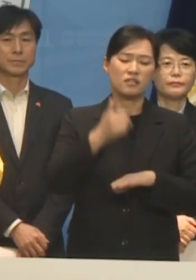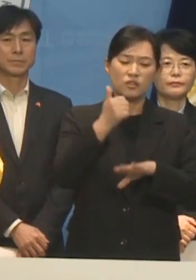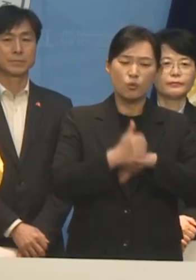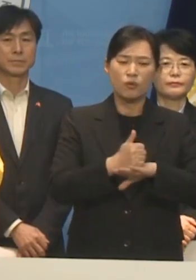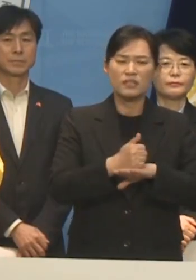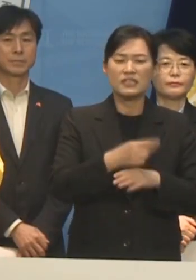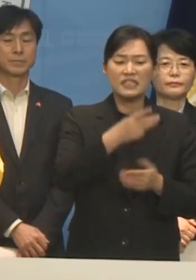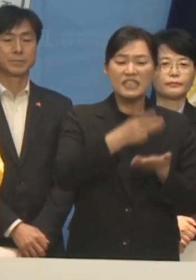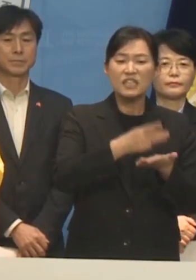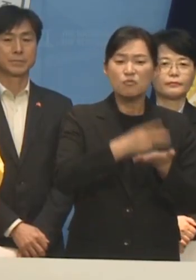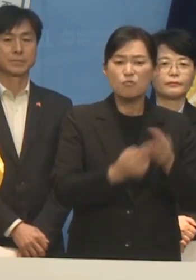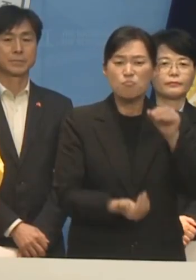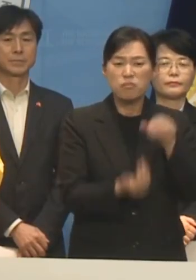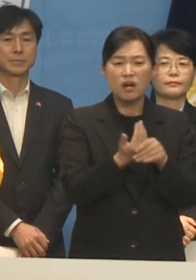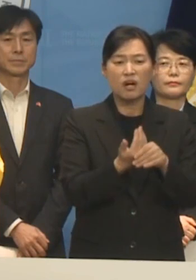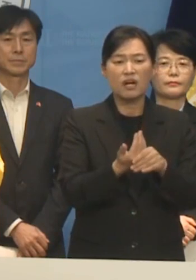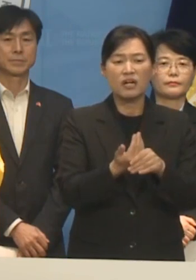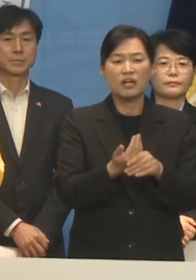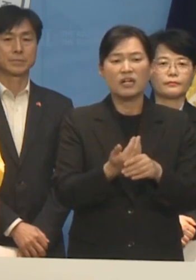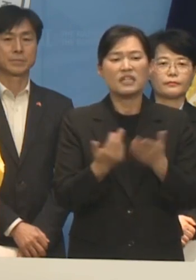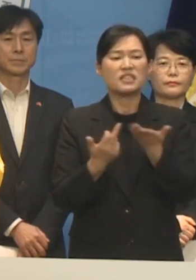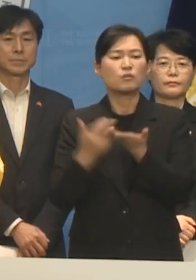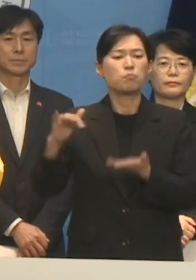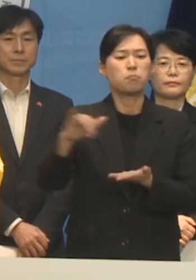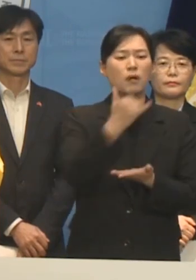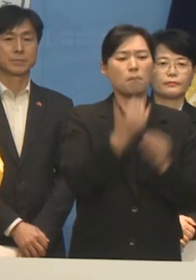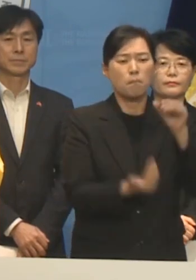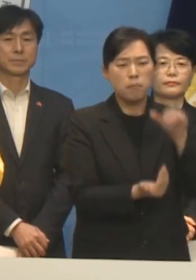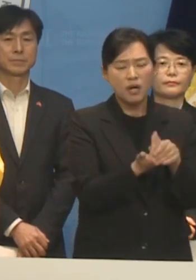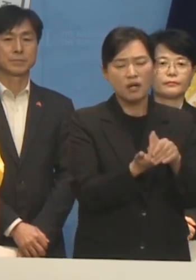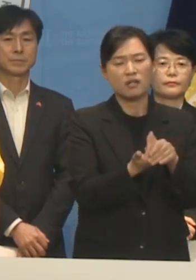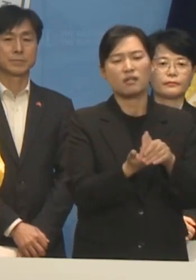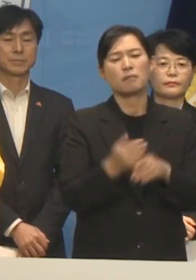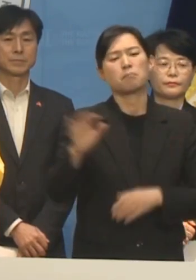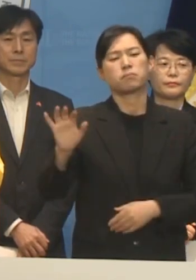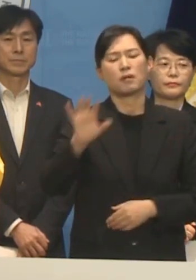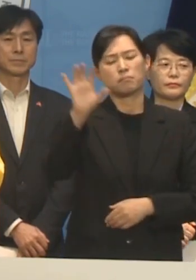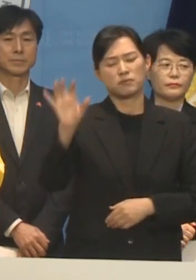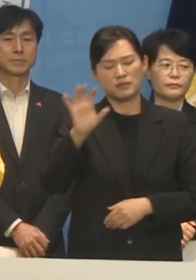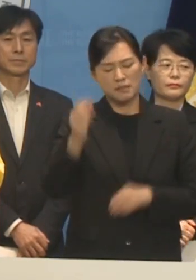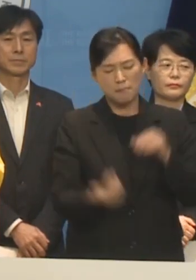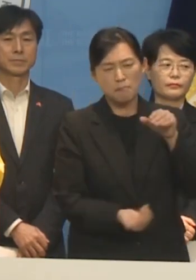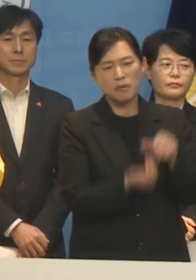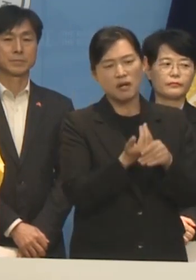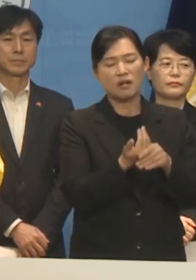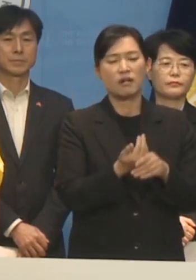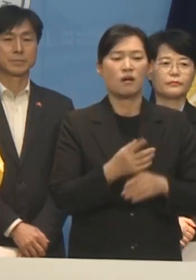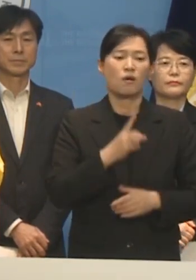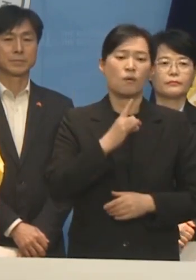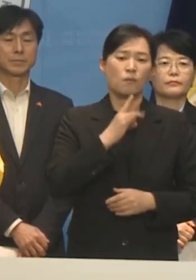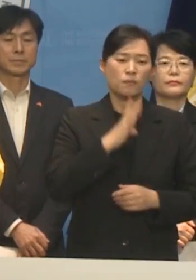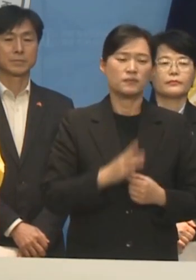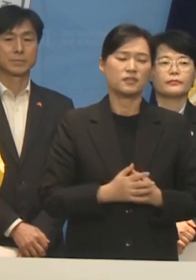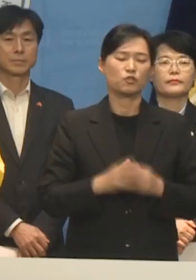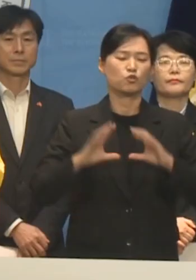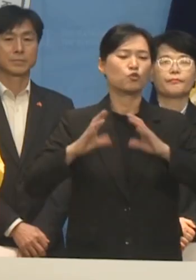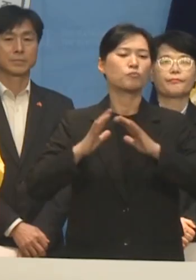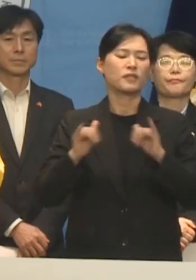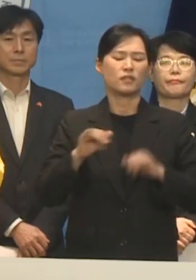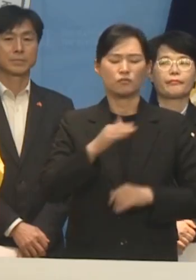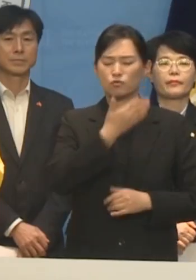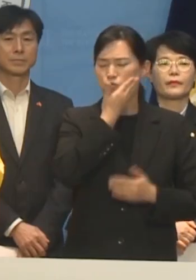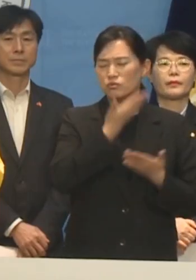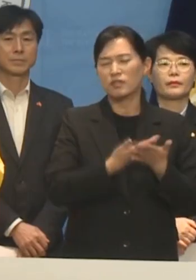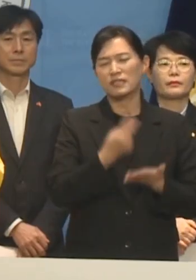이태원 참사, 제주항공 여객기 참사 등 반복되는 참사로 오롯이 국민이 소중한